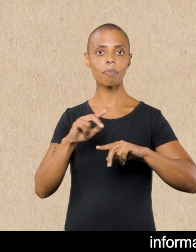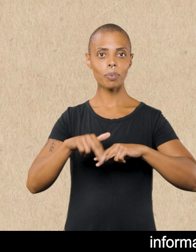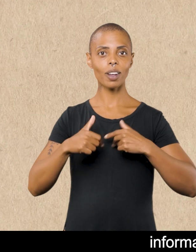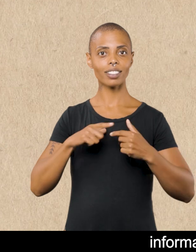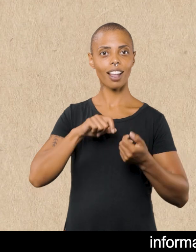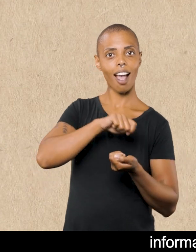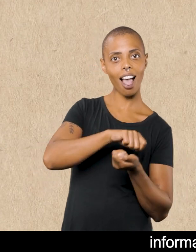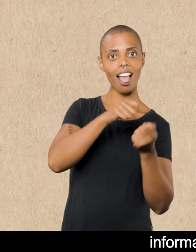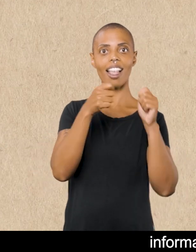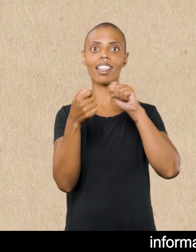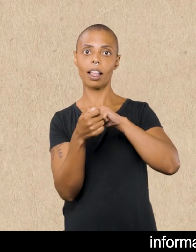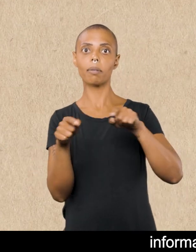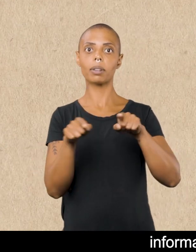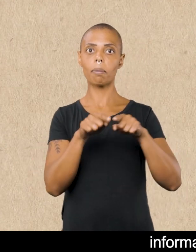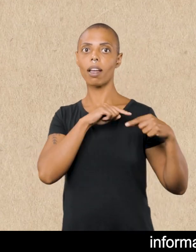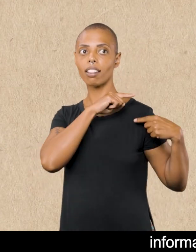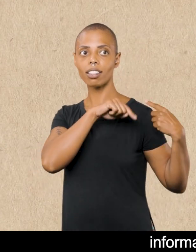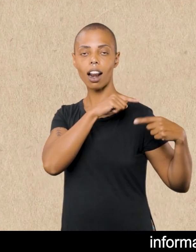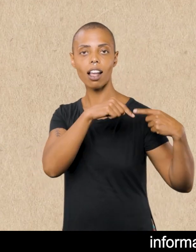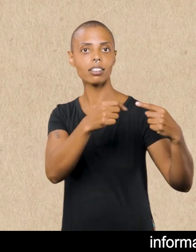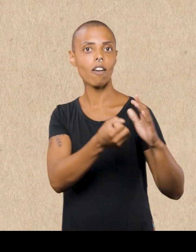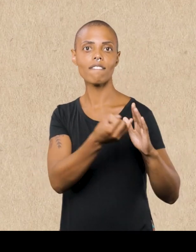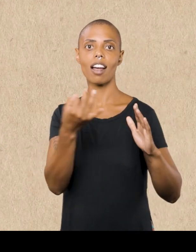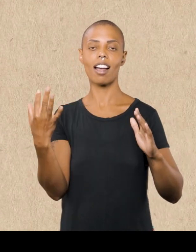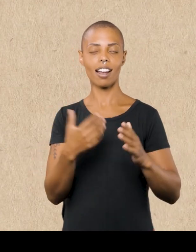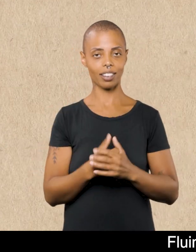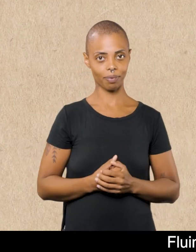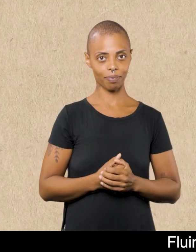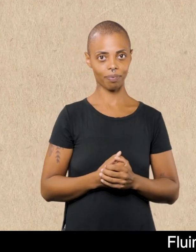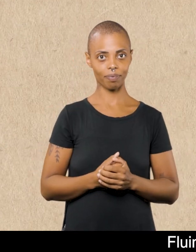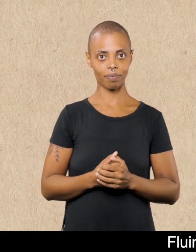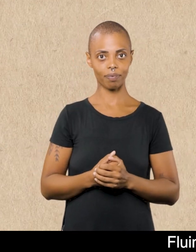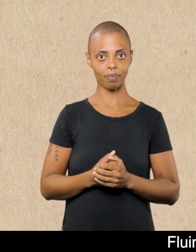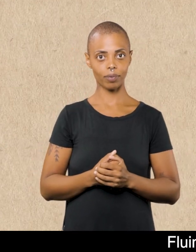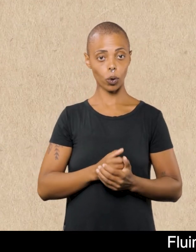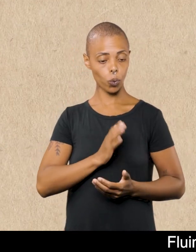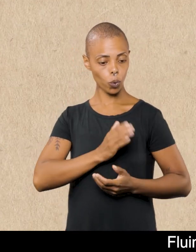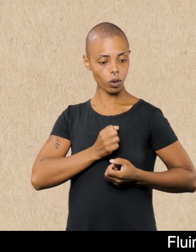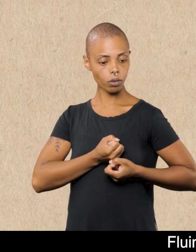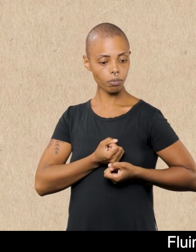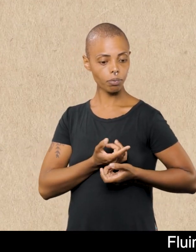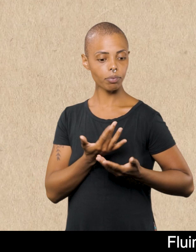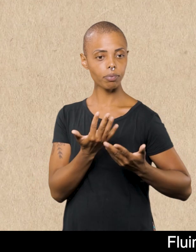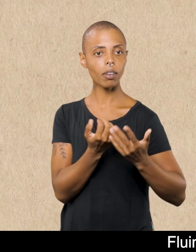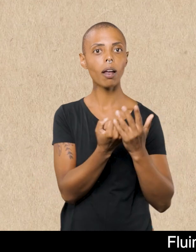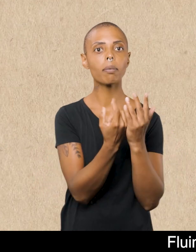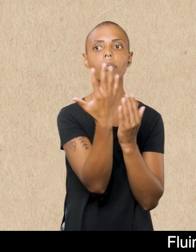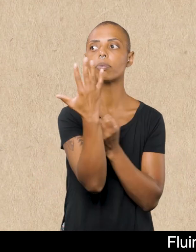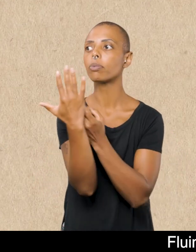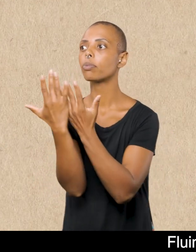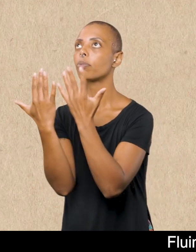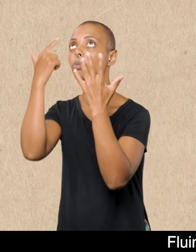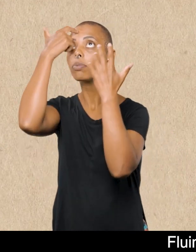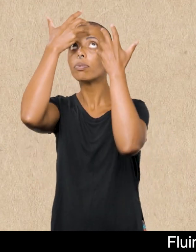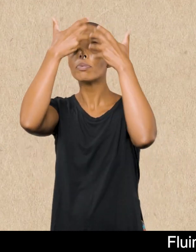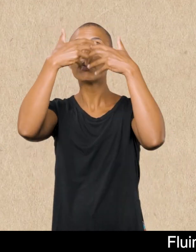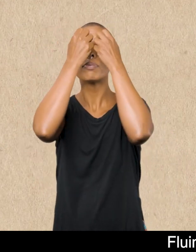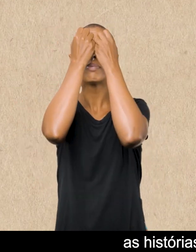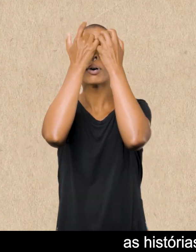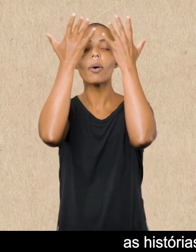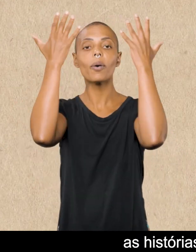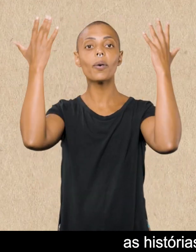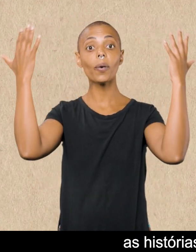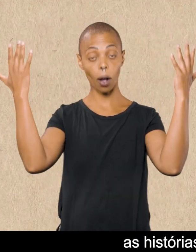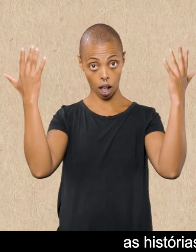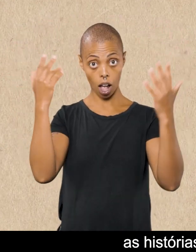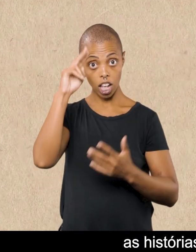si, através de lentes contemporâneas informadas pela adaptação e por diversas tradições. Fluindo